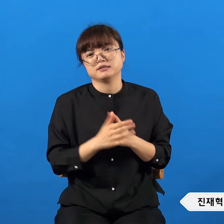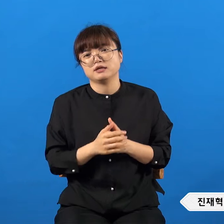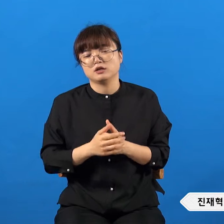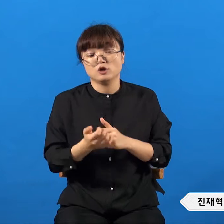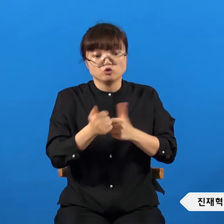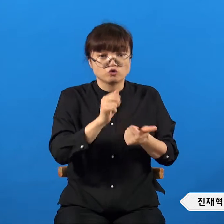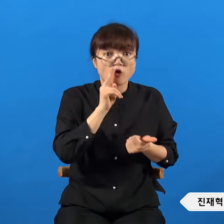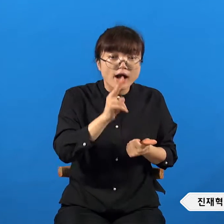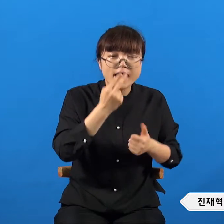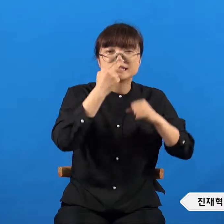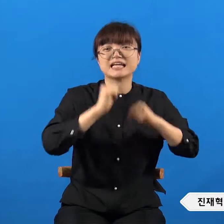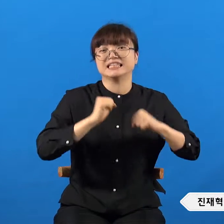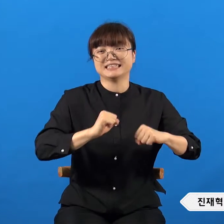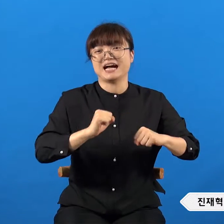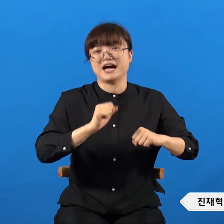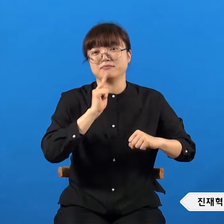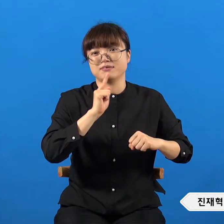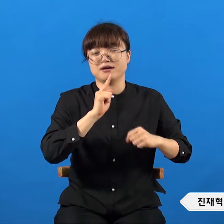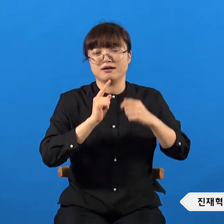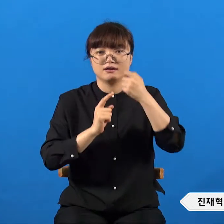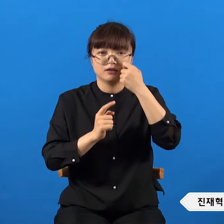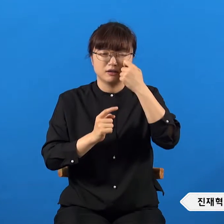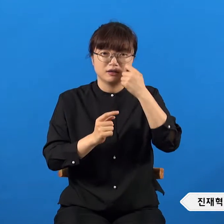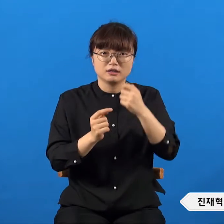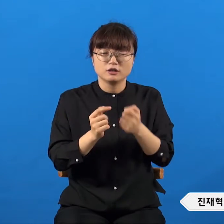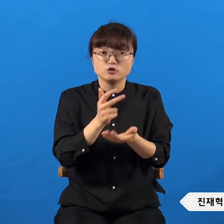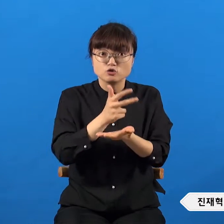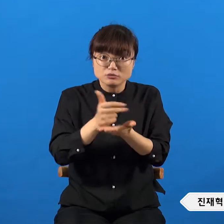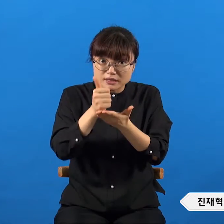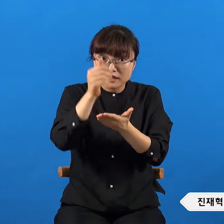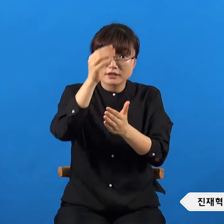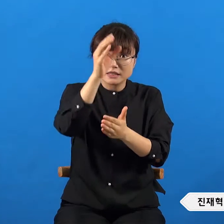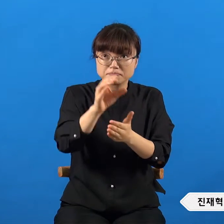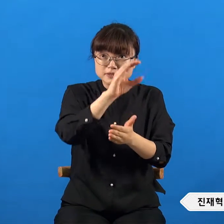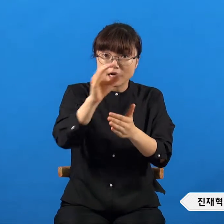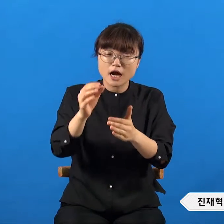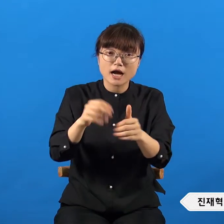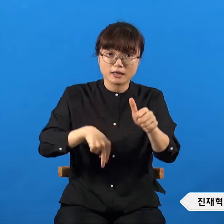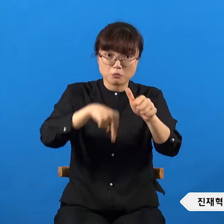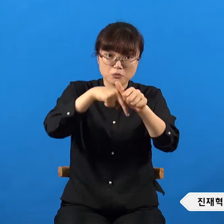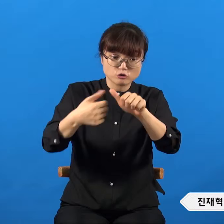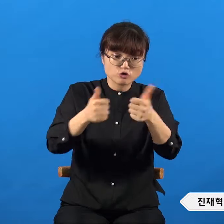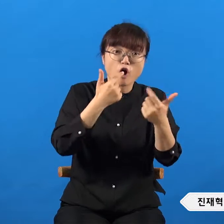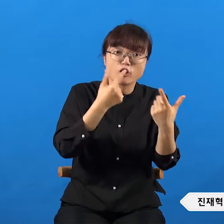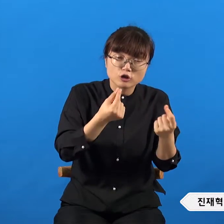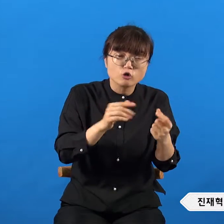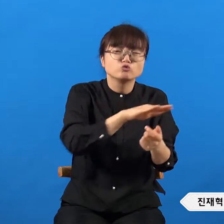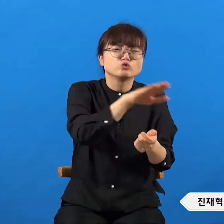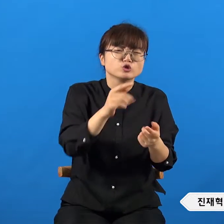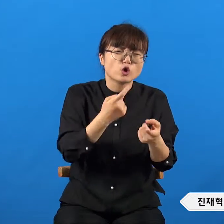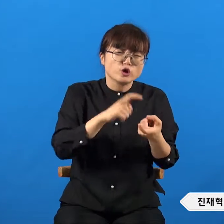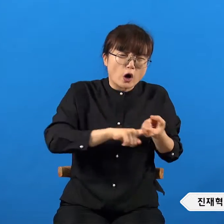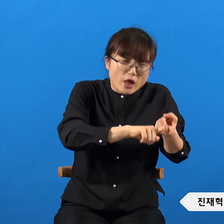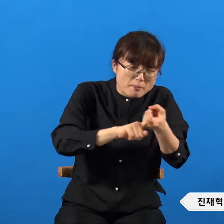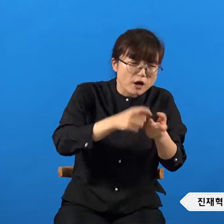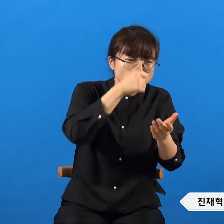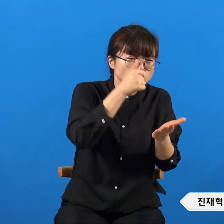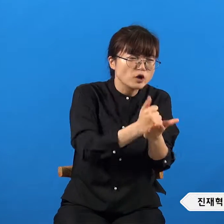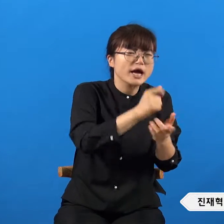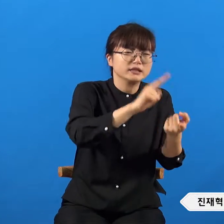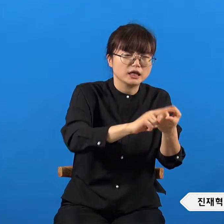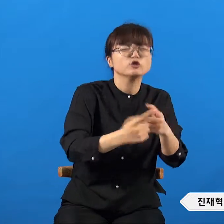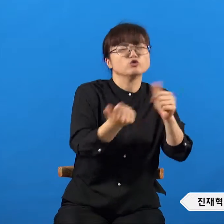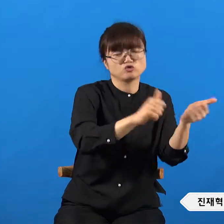때 산다라고 말씀합니다. 주님께서 십자가에 죽으신 것처럼 우리도 연합하여 죄에